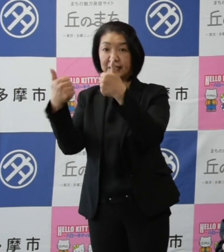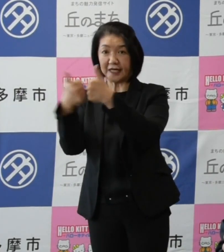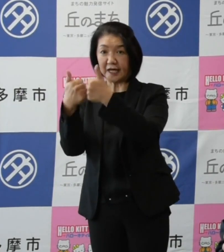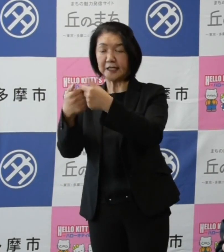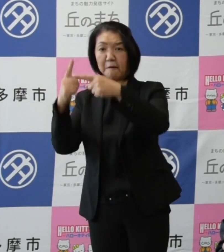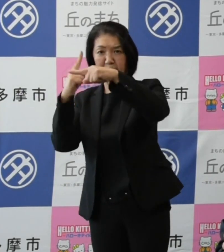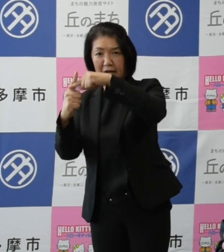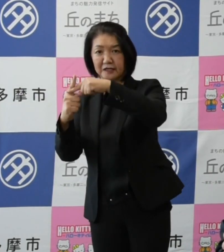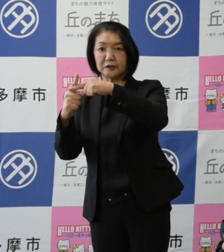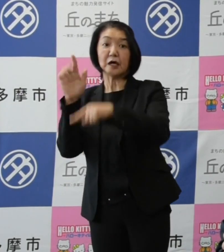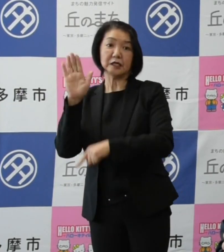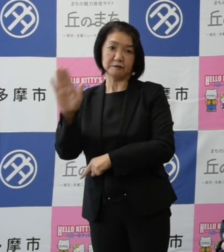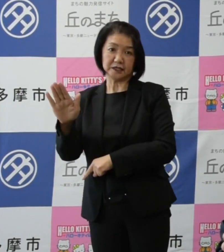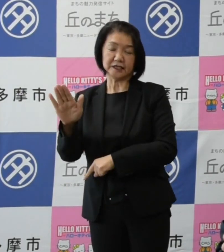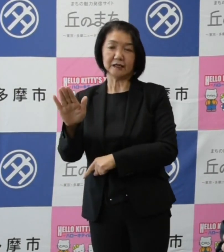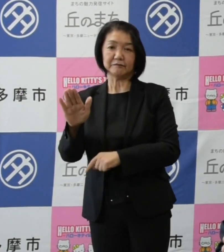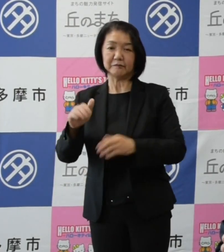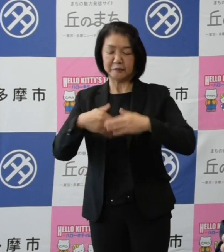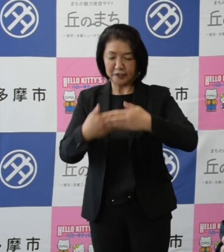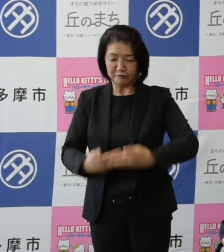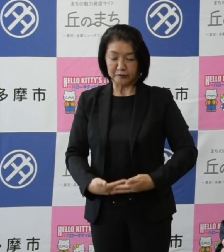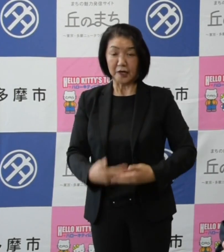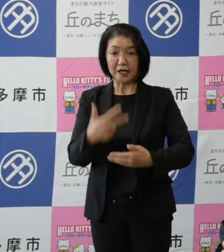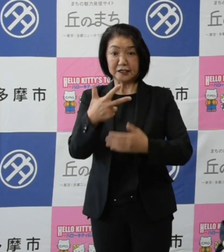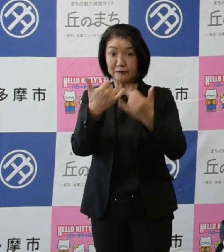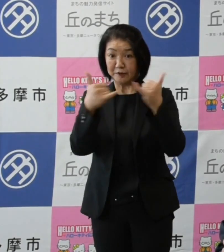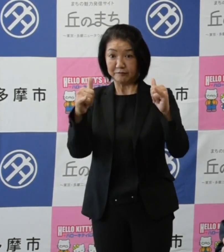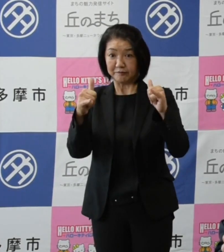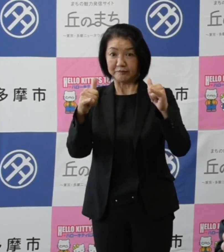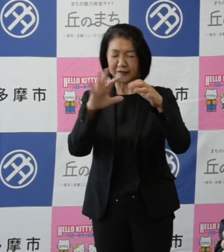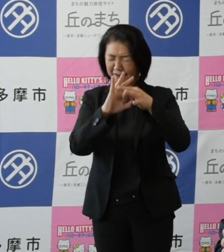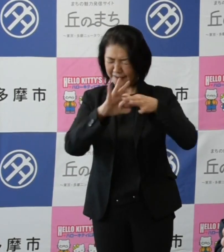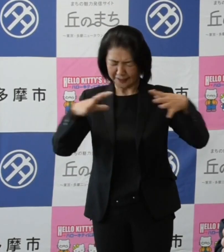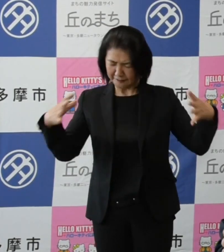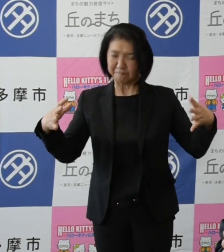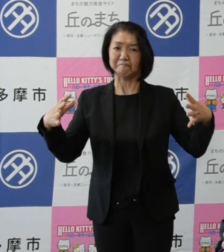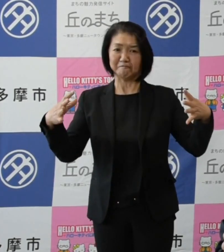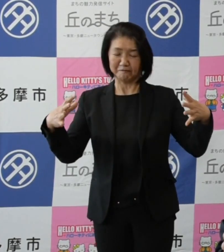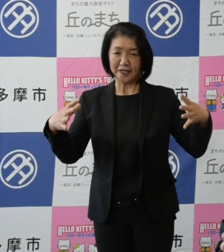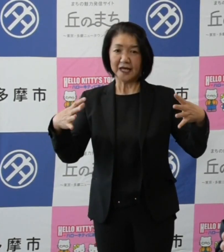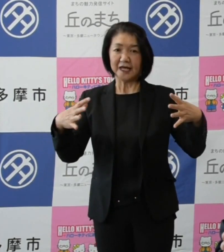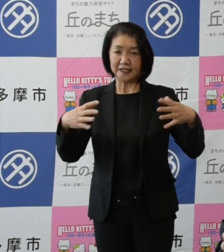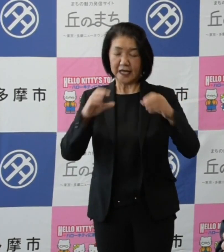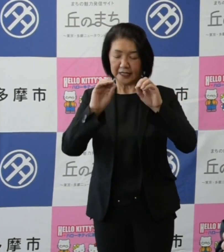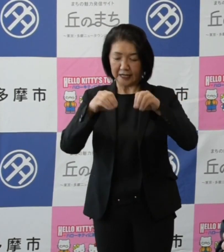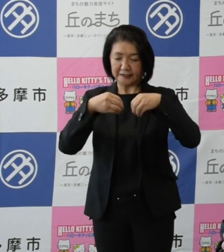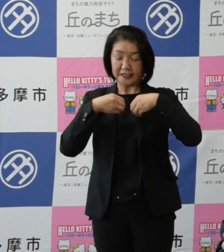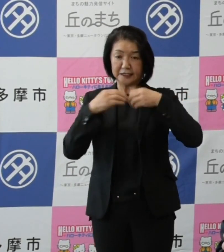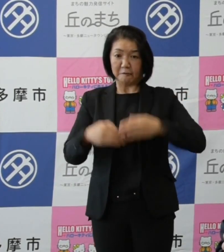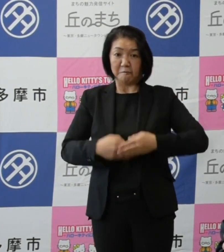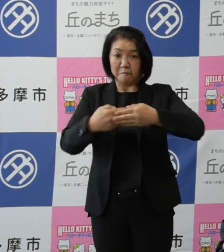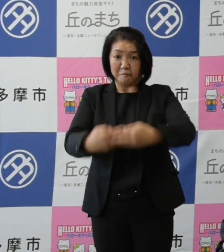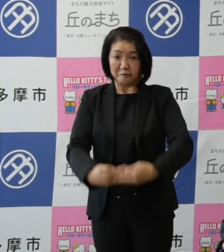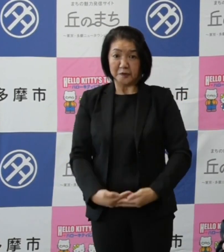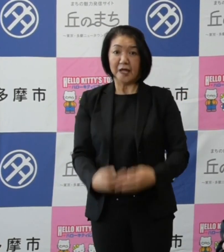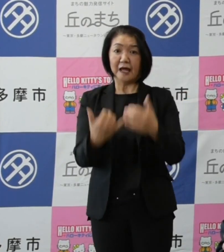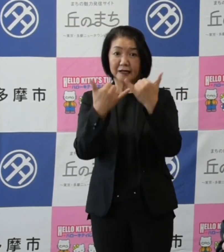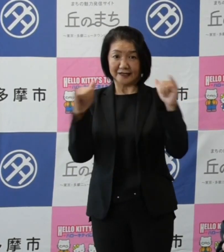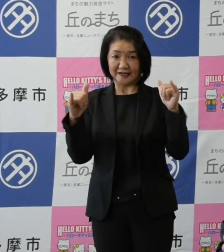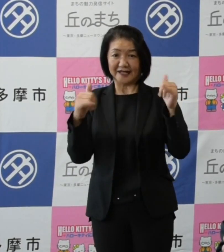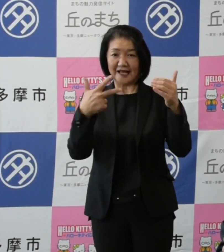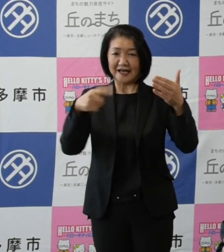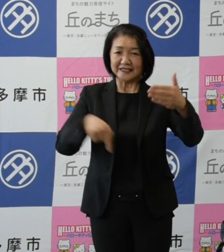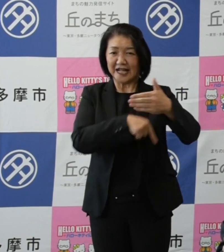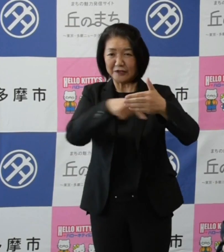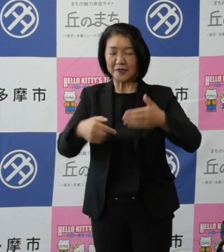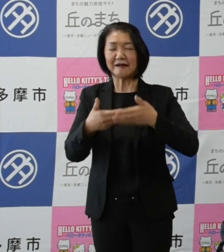妊婦の方は市民か否かは問いません。陽性になられた妊婦の方でも市内で